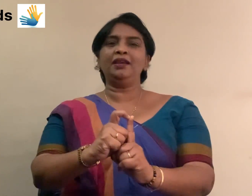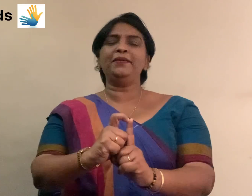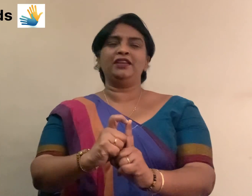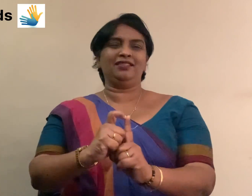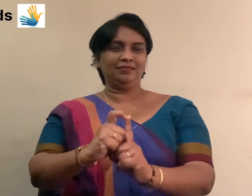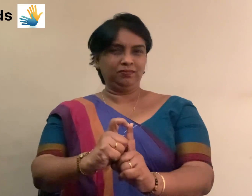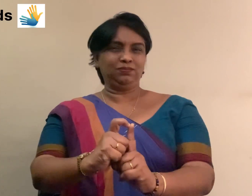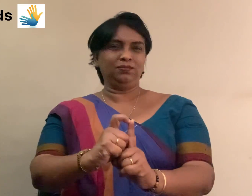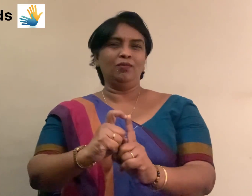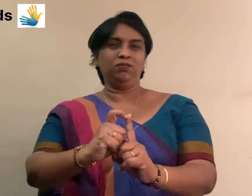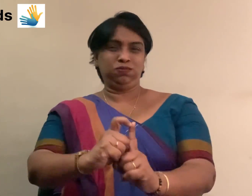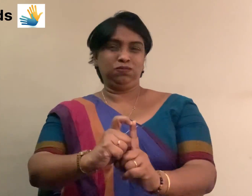පෙන්නනවා.